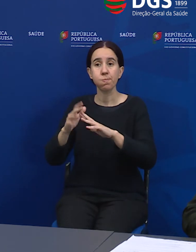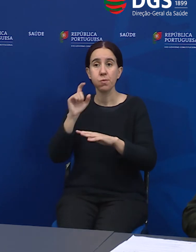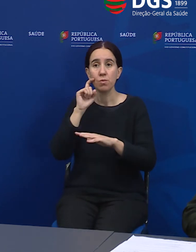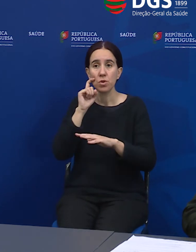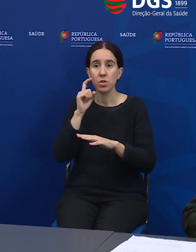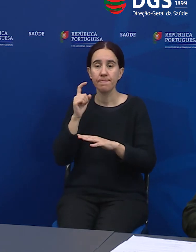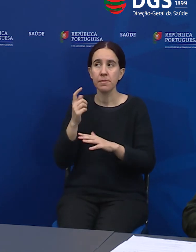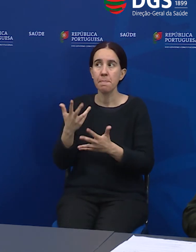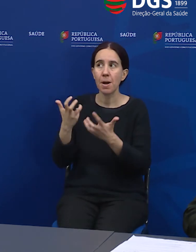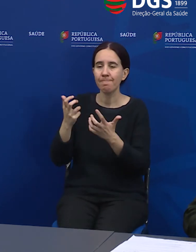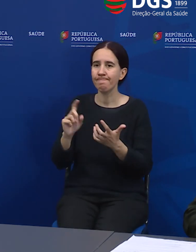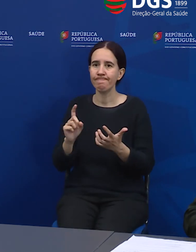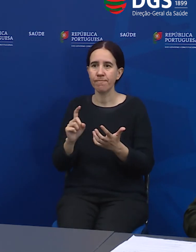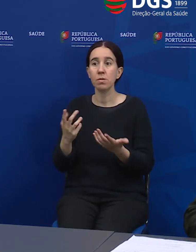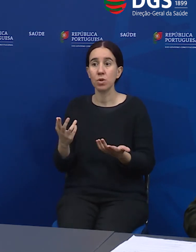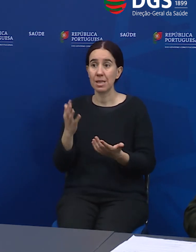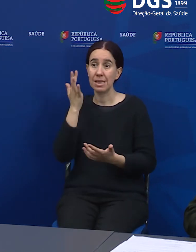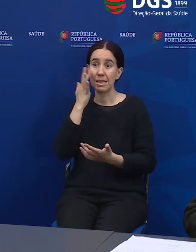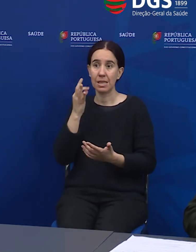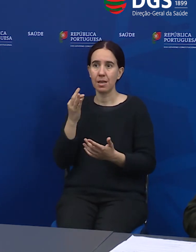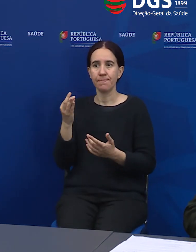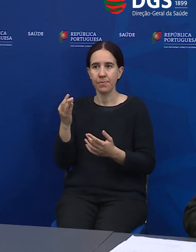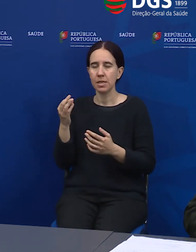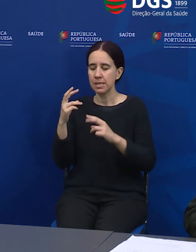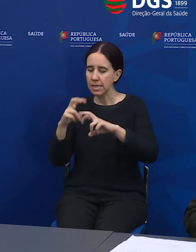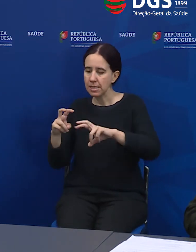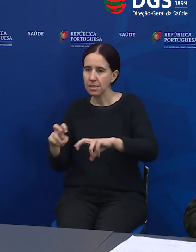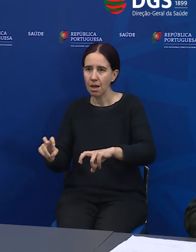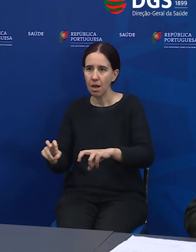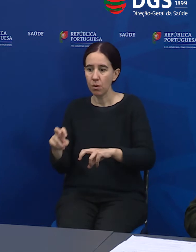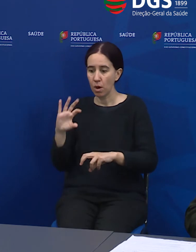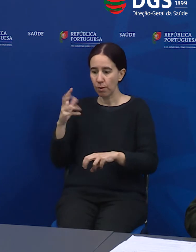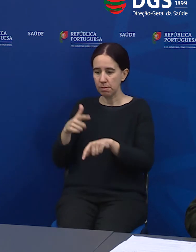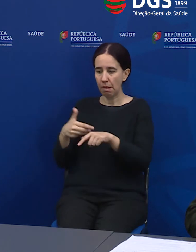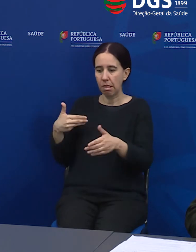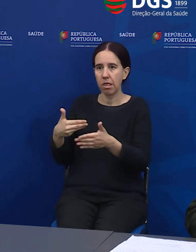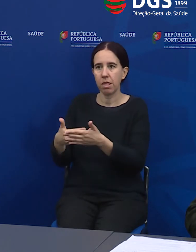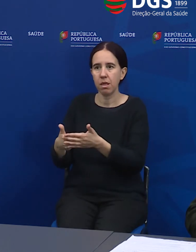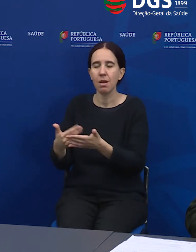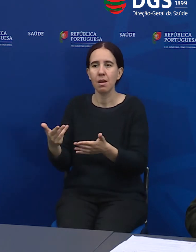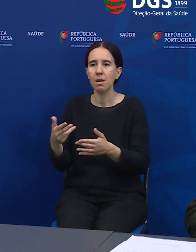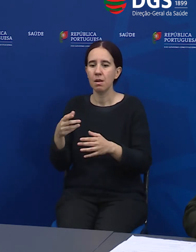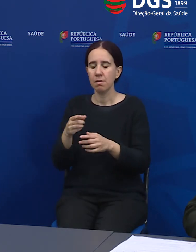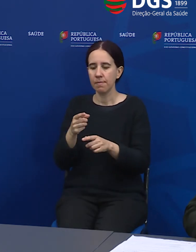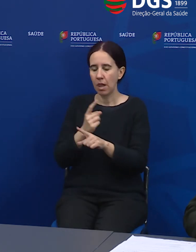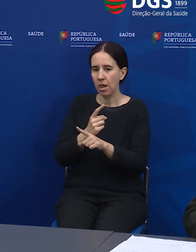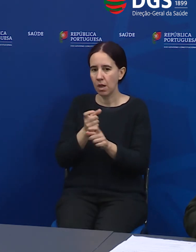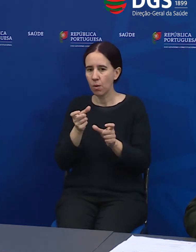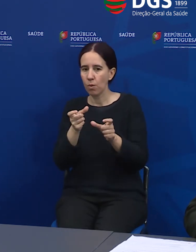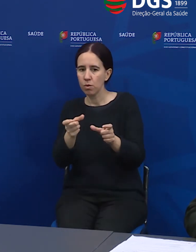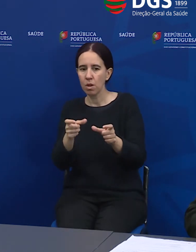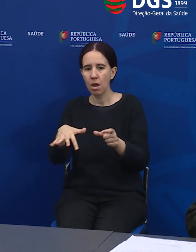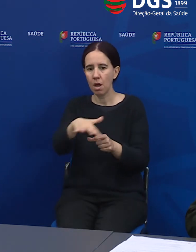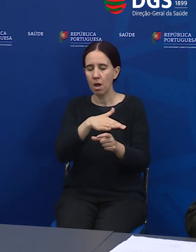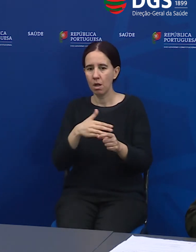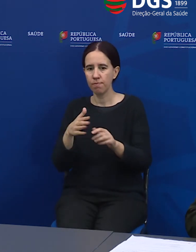não é desejável porque estamos a tentar fazer ensaios em cima do acontecimento e nós estamos atenções com amizades populares do